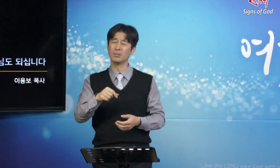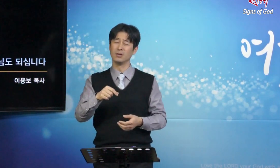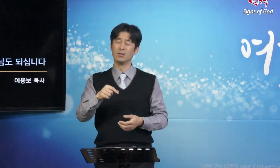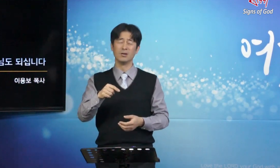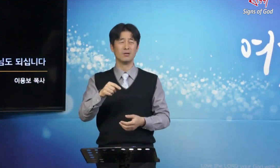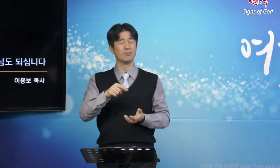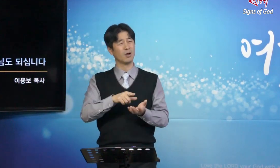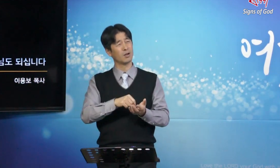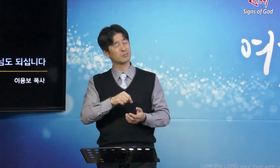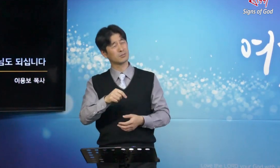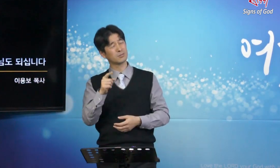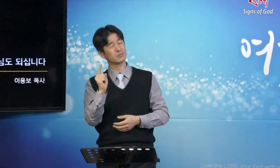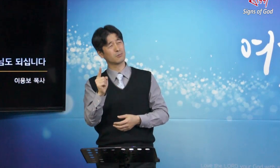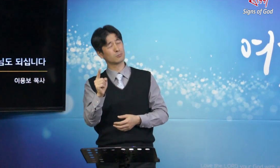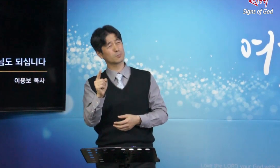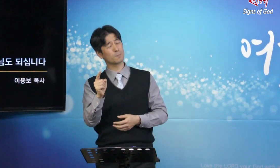그런 역사를 보면